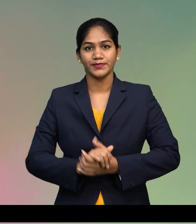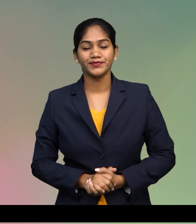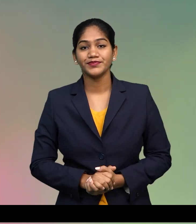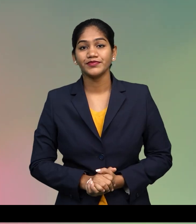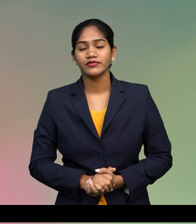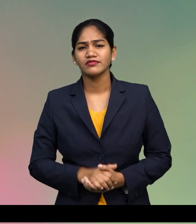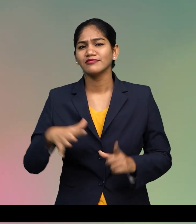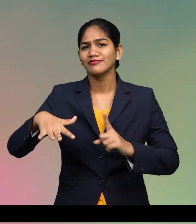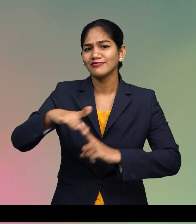అనేది